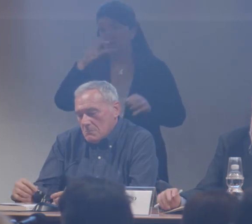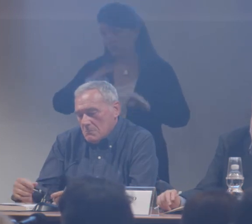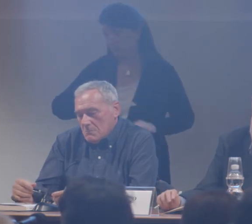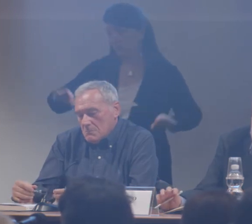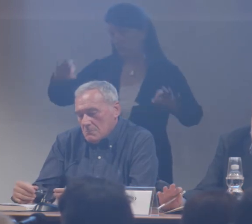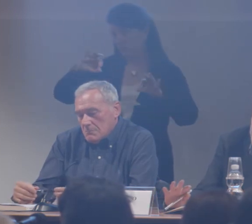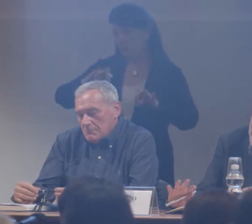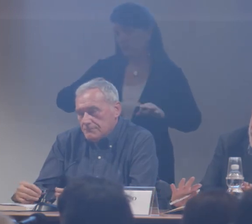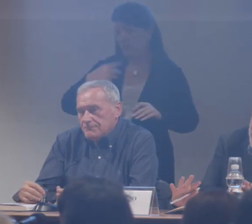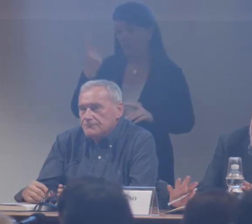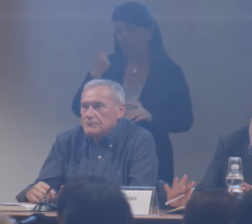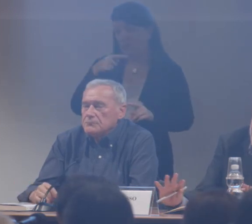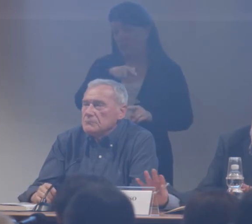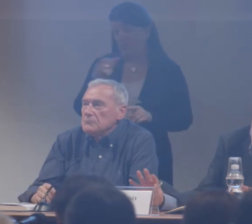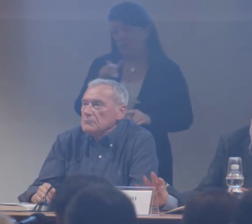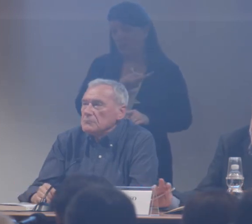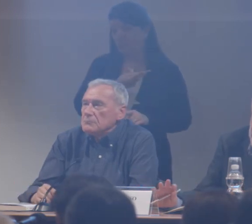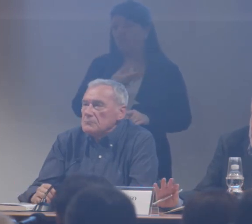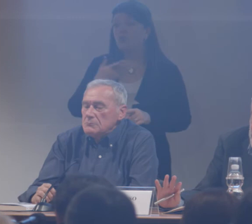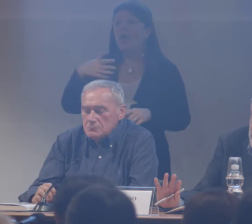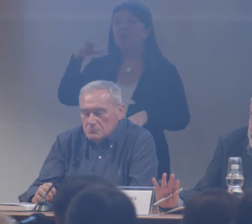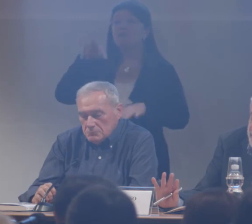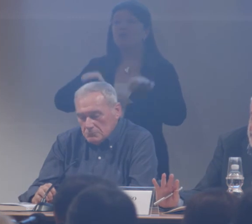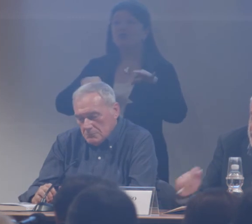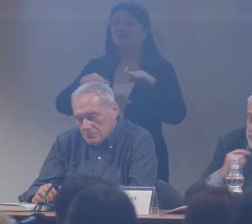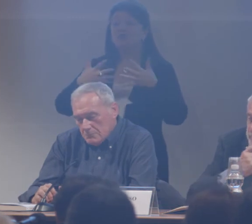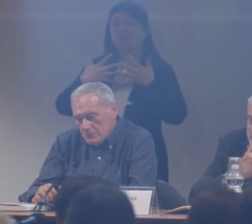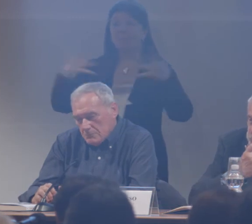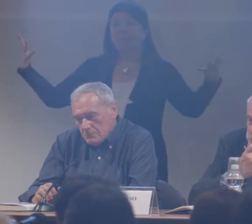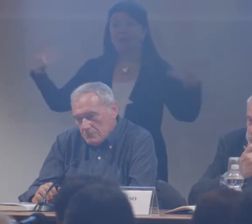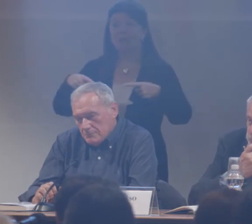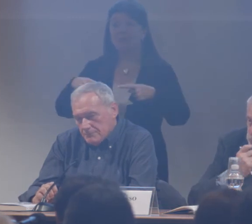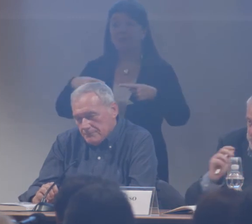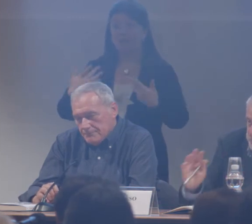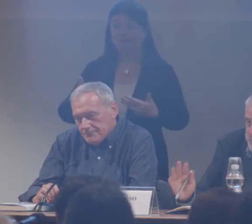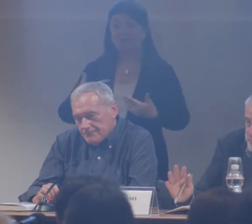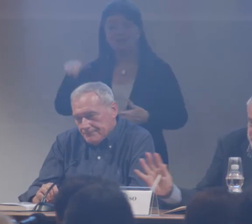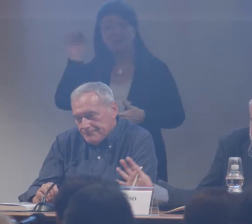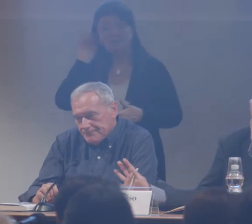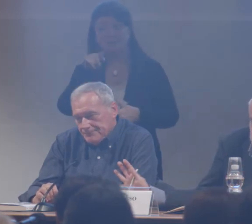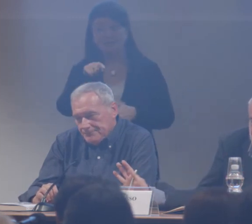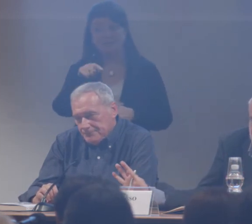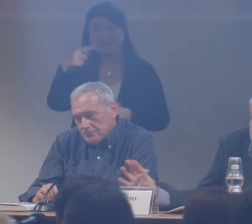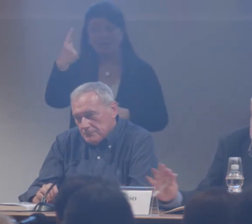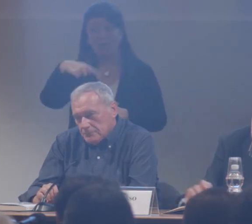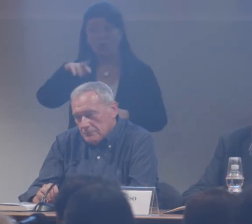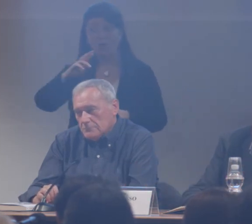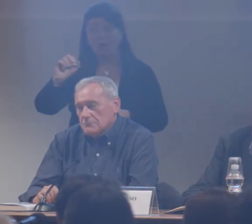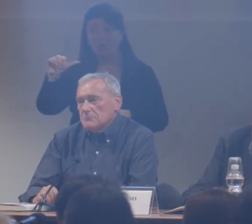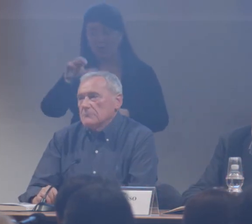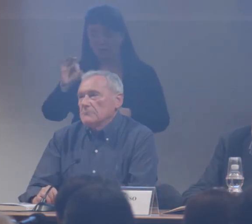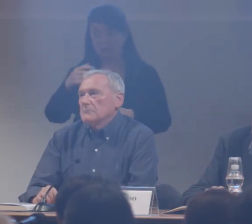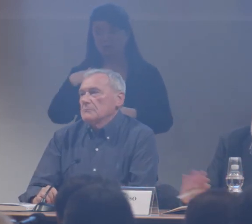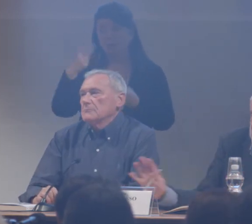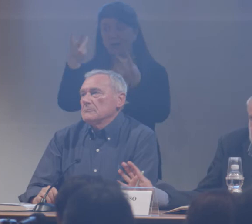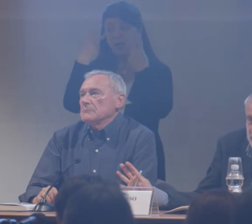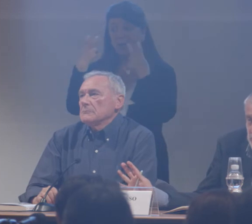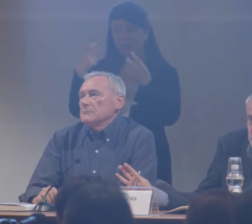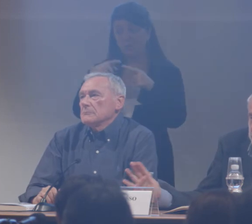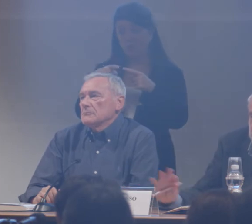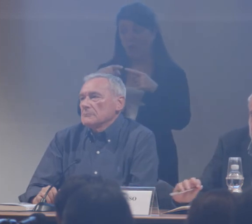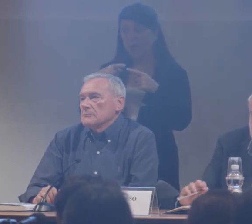maxi processo, e adesso sentiremo Grasso pure su questo tema perché lo riguarda da vicino,